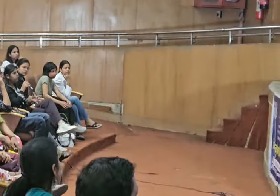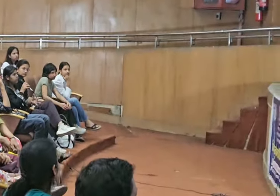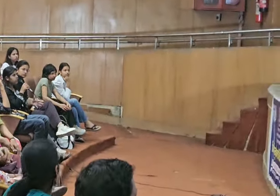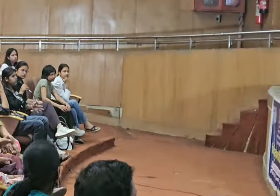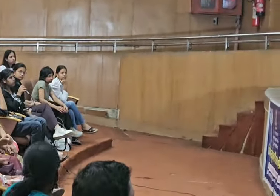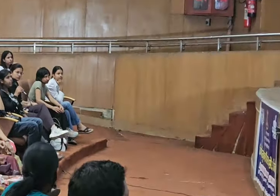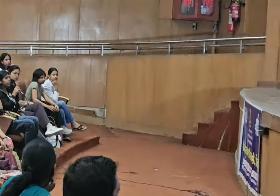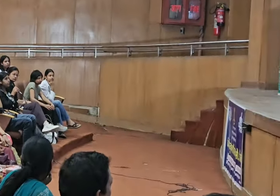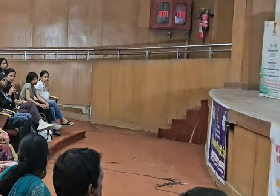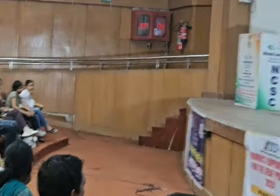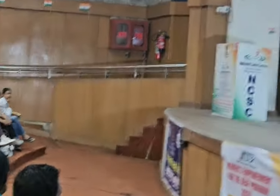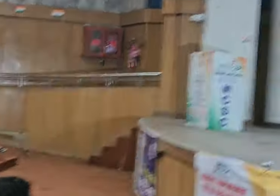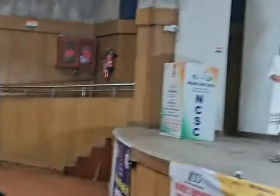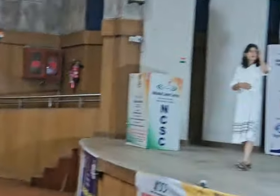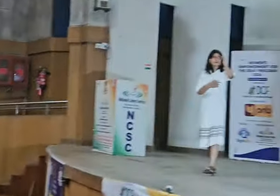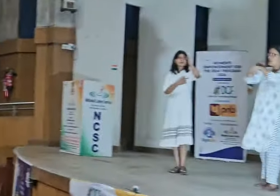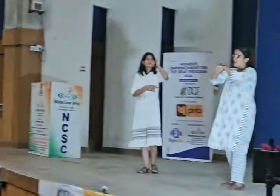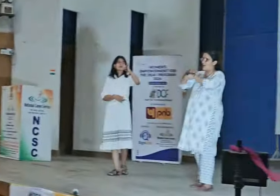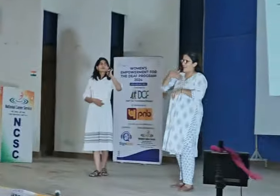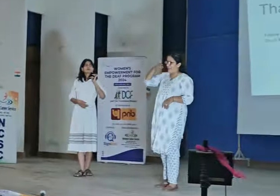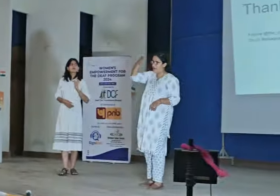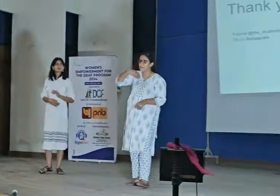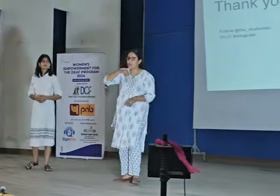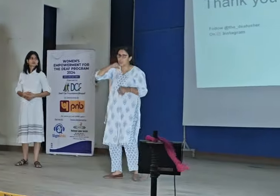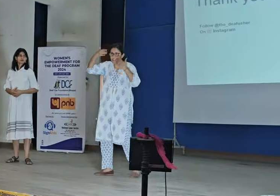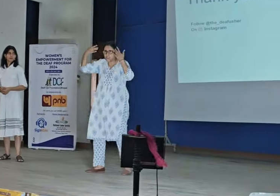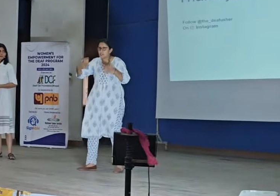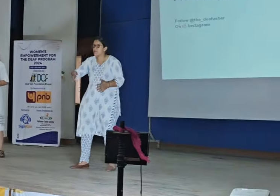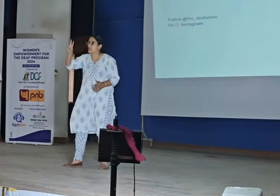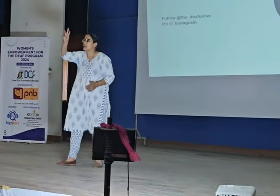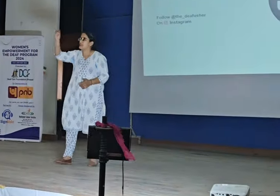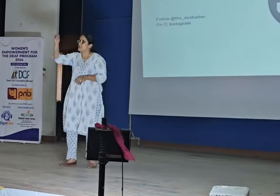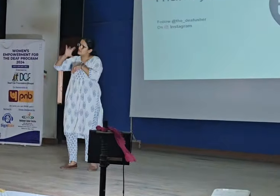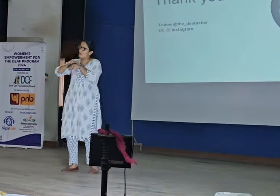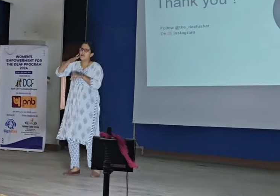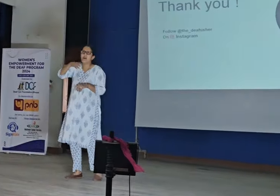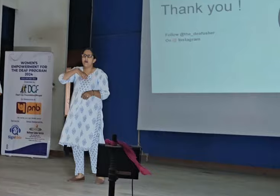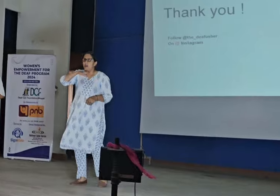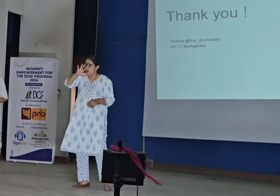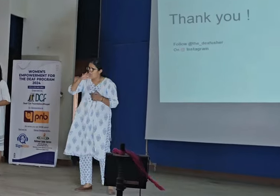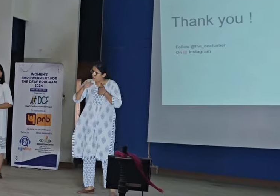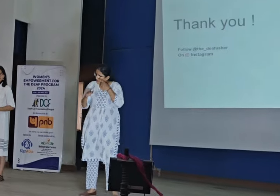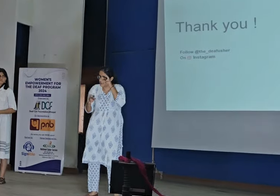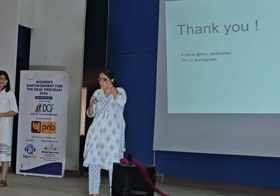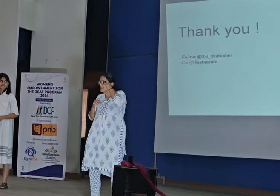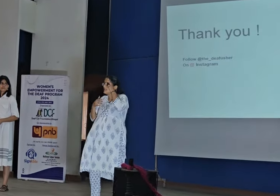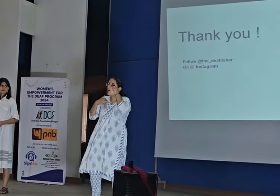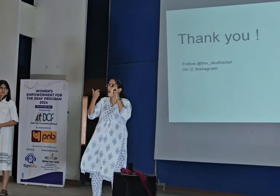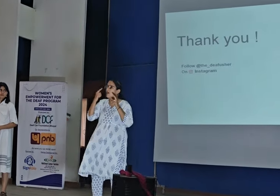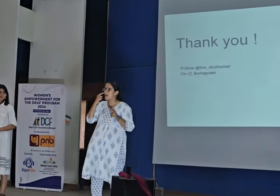इतना जानती थी। लेकिन मैम ने अभी जब बताया तब मुझे समझ में आया कि डेथ क्वेश्चन का भी मतलब है और इसके